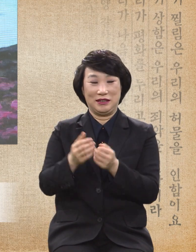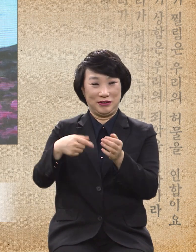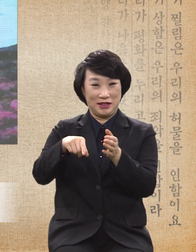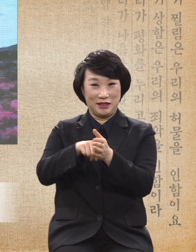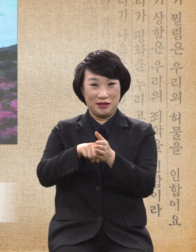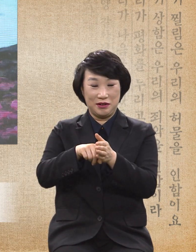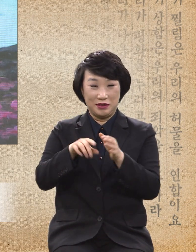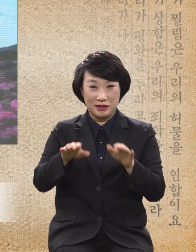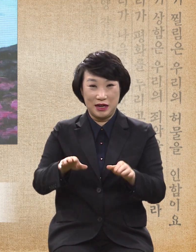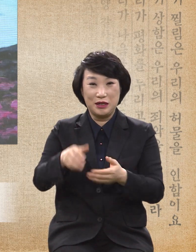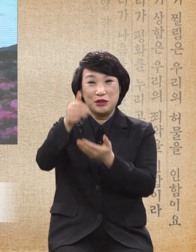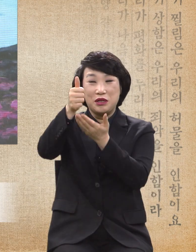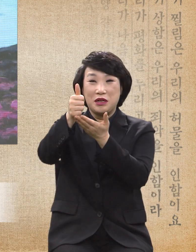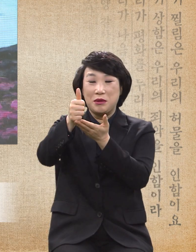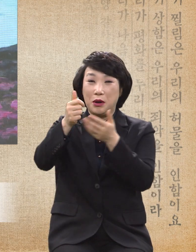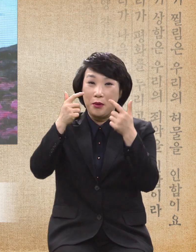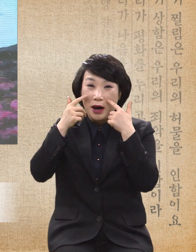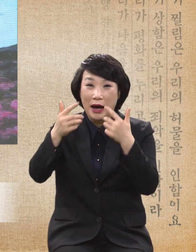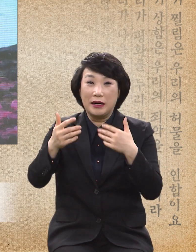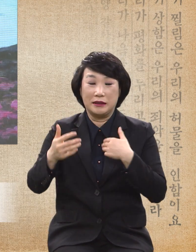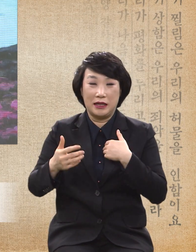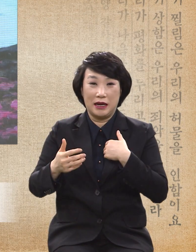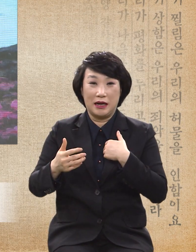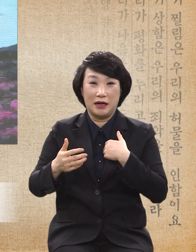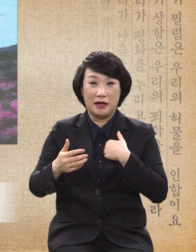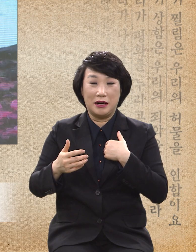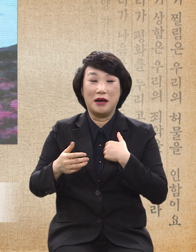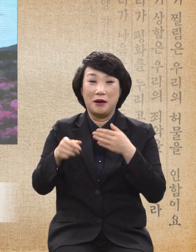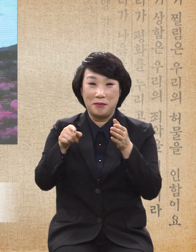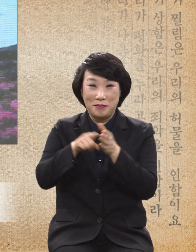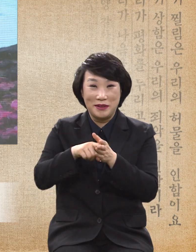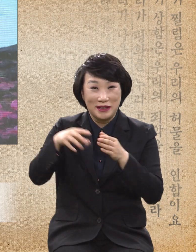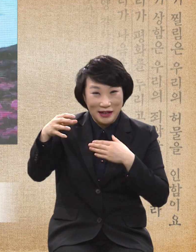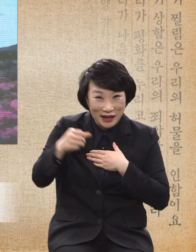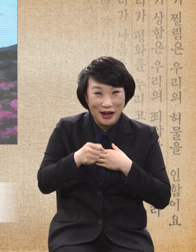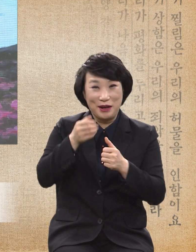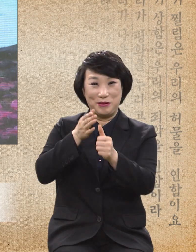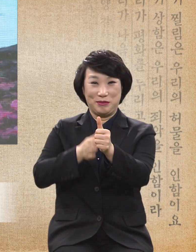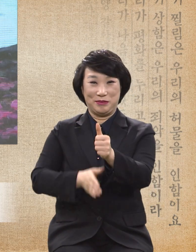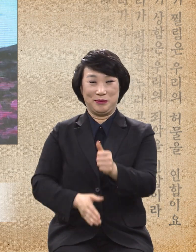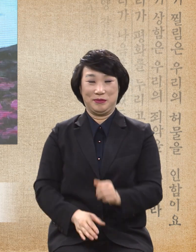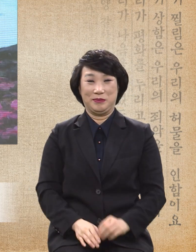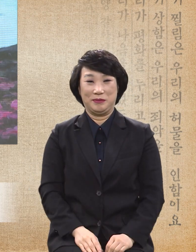일하시도록 주님을 확실하게 믿으시기 바랍니다.